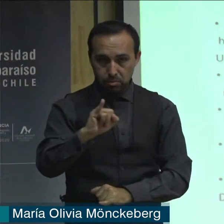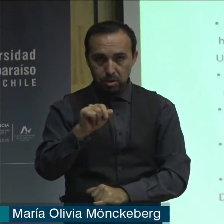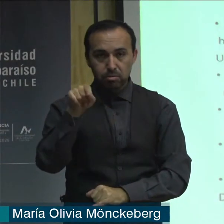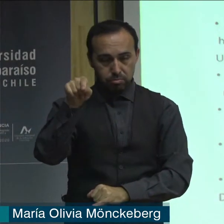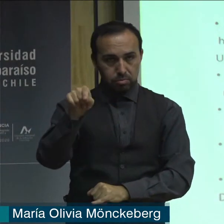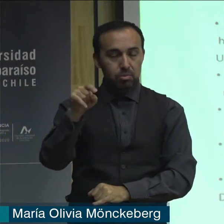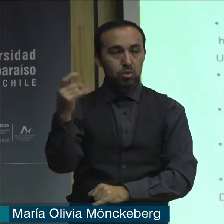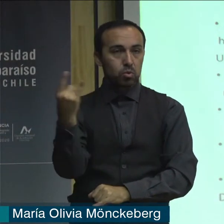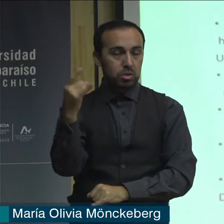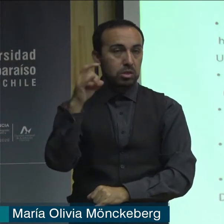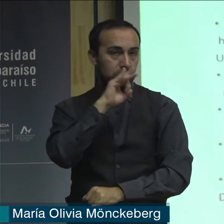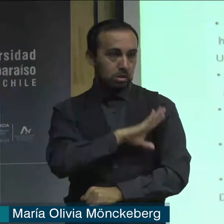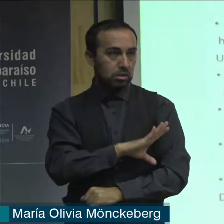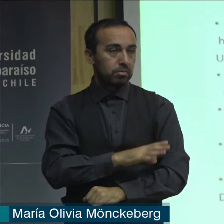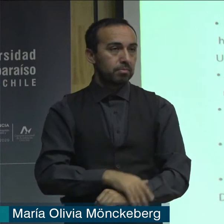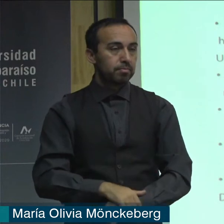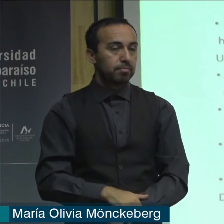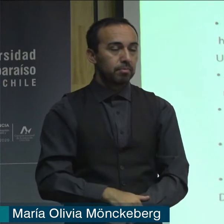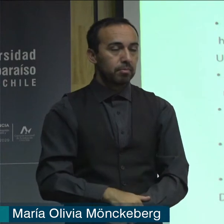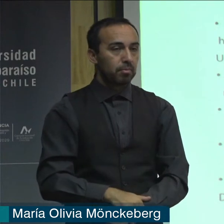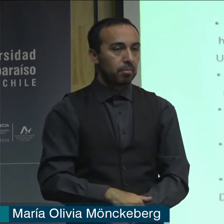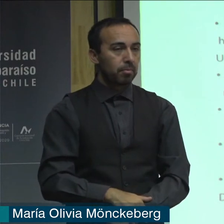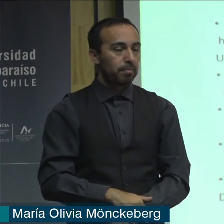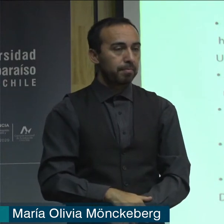desde hace tiempo